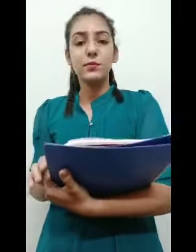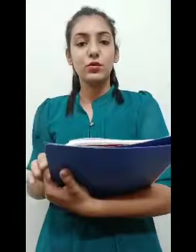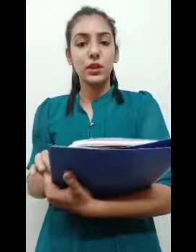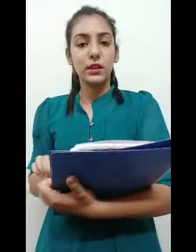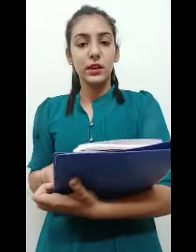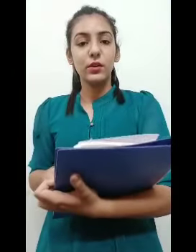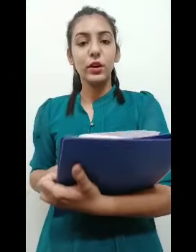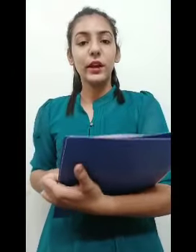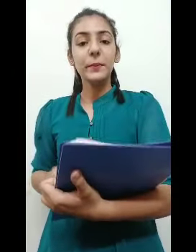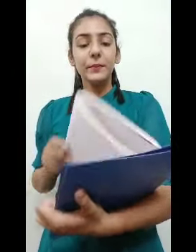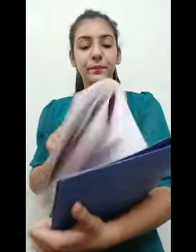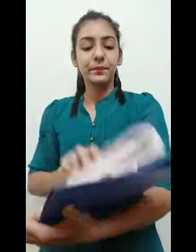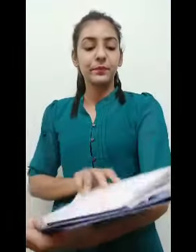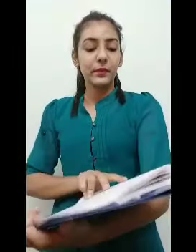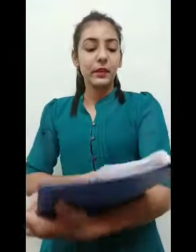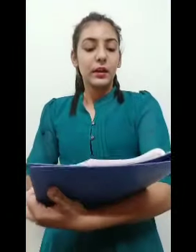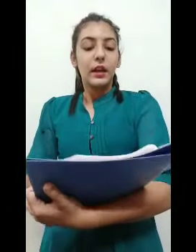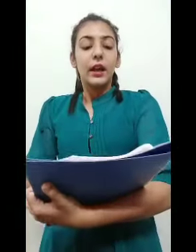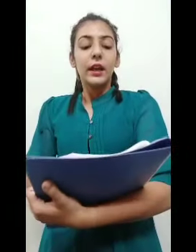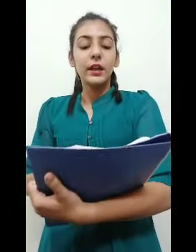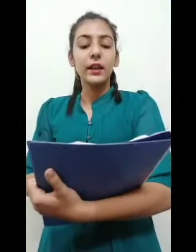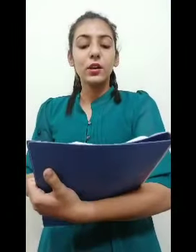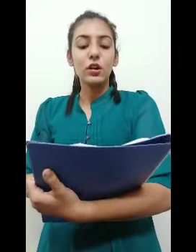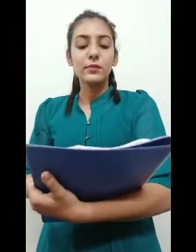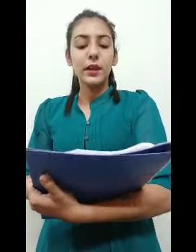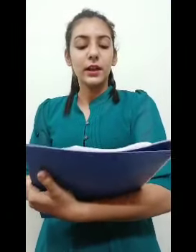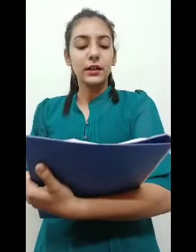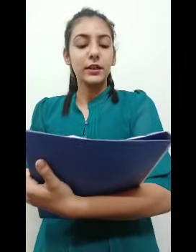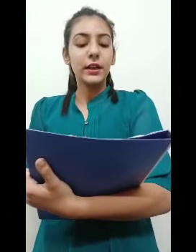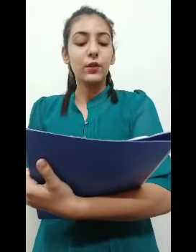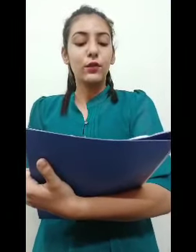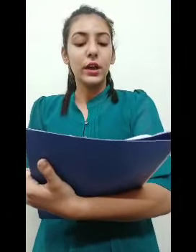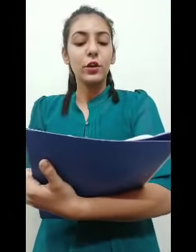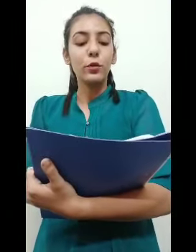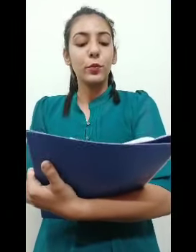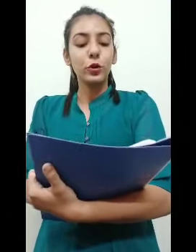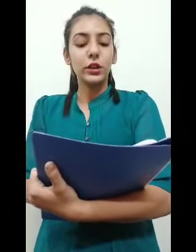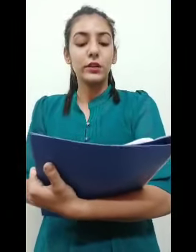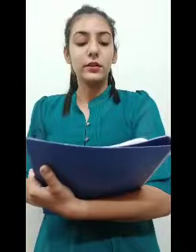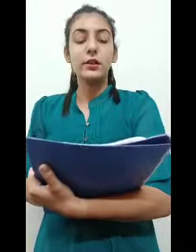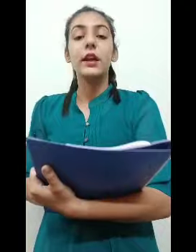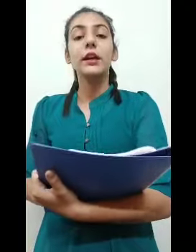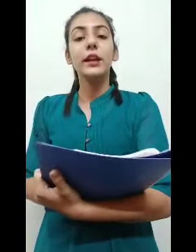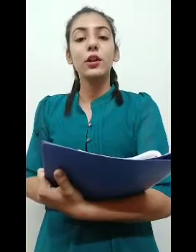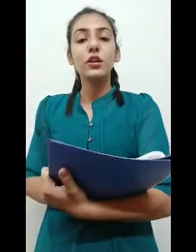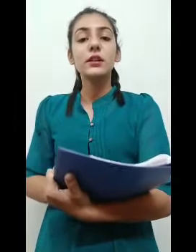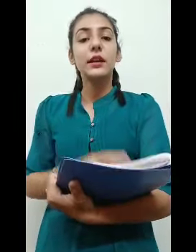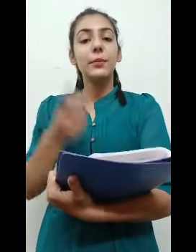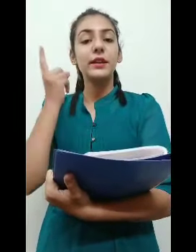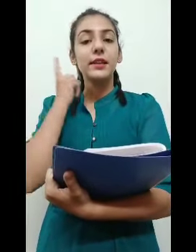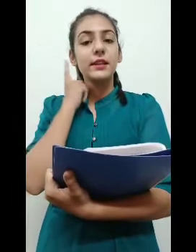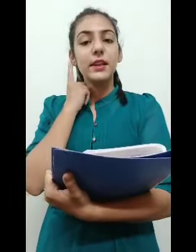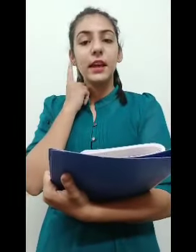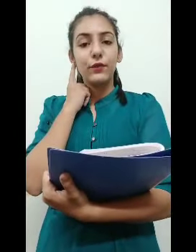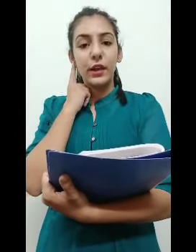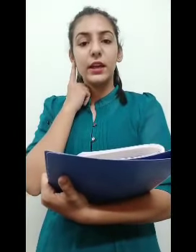में हो जाती है। ओके, हियरिंग लॉस में अकर्ड इन वन और बोथ ईयर्स। हियरिंग लॉस कभी किसी किसी के वन ईयर